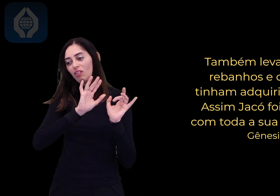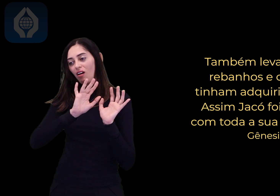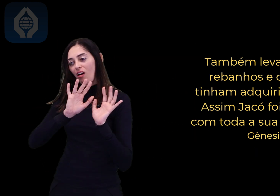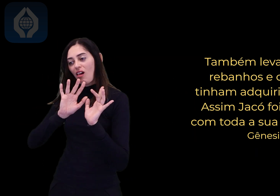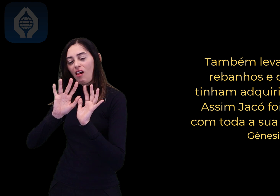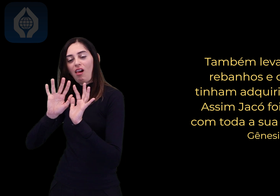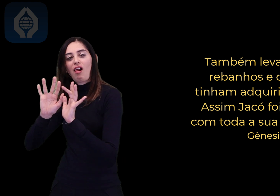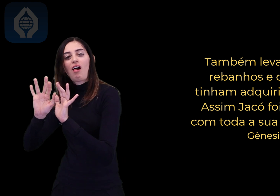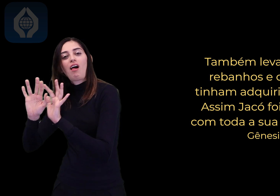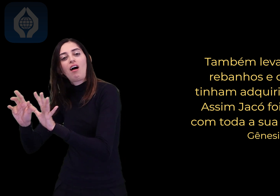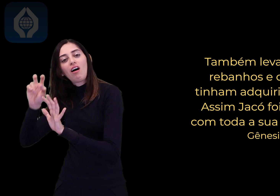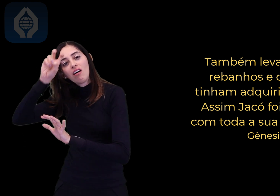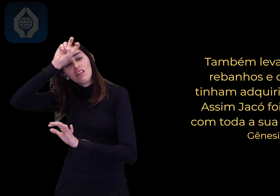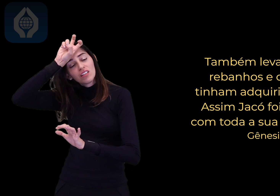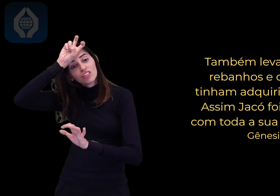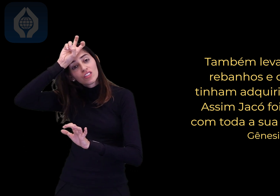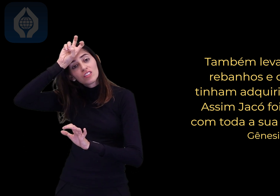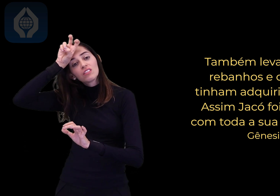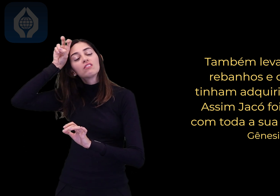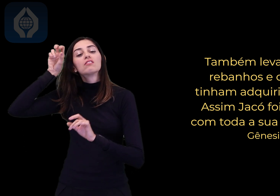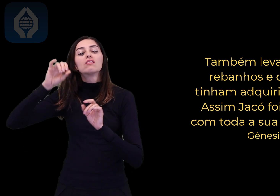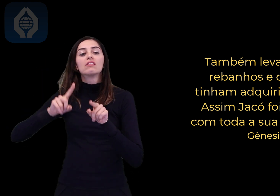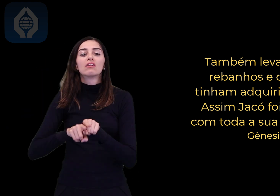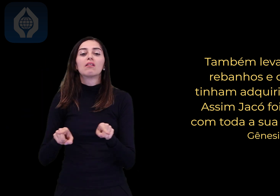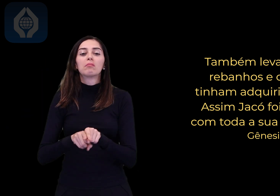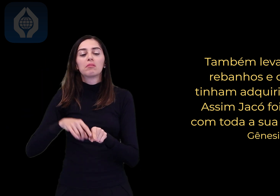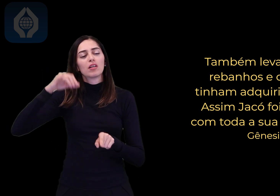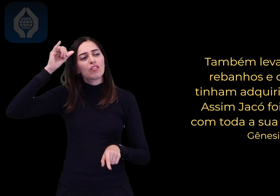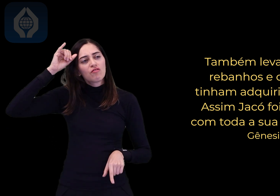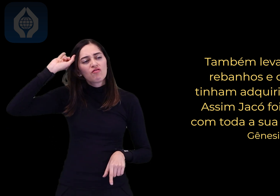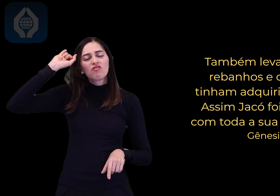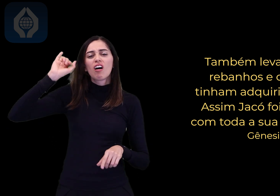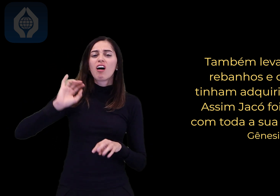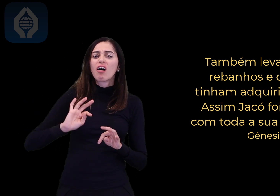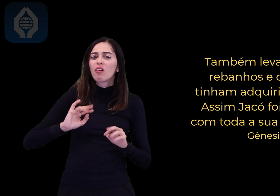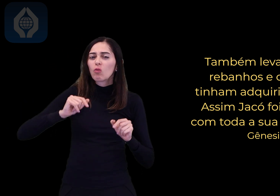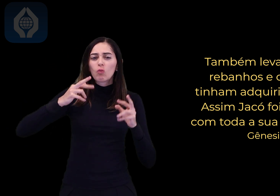Também levaram seus rebanhos e os bens que tinham adquirido em Canaã.